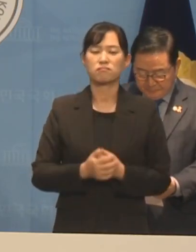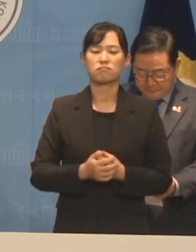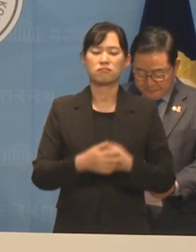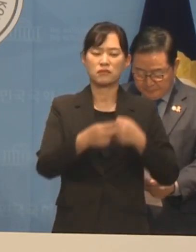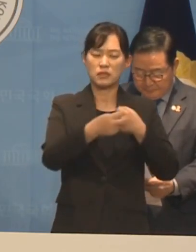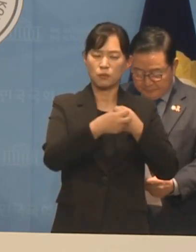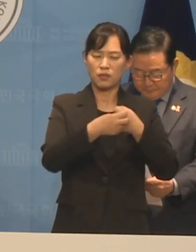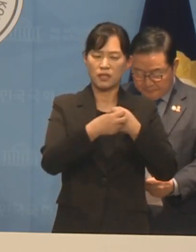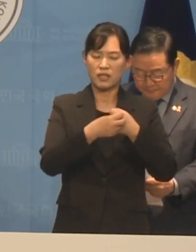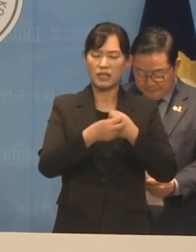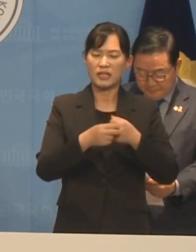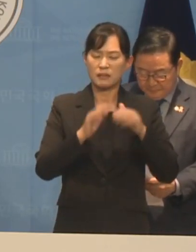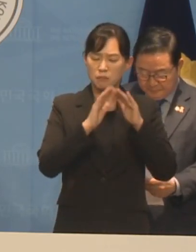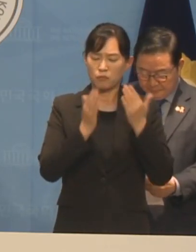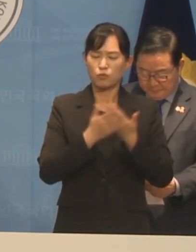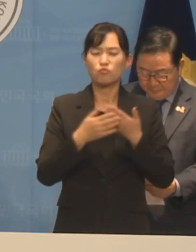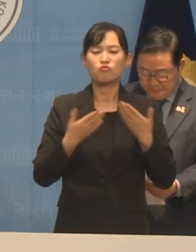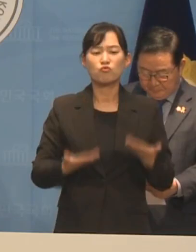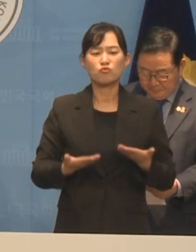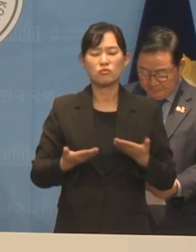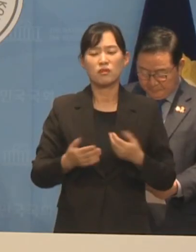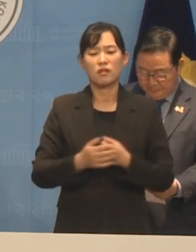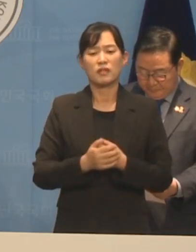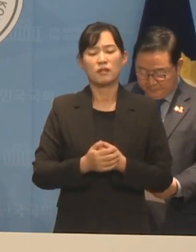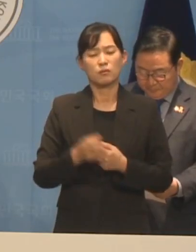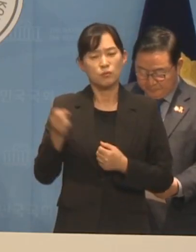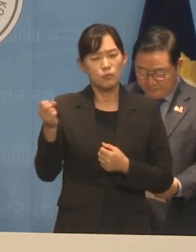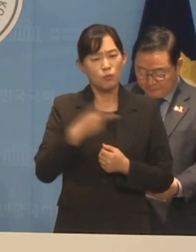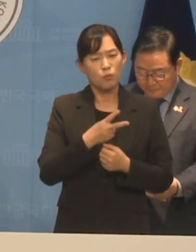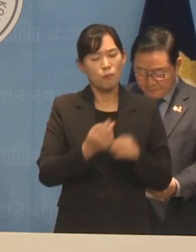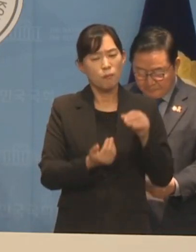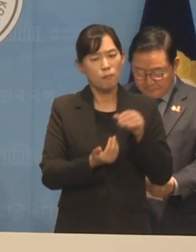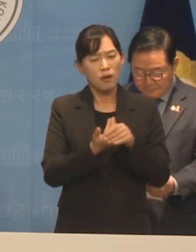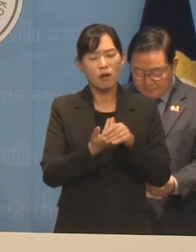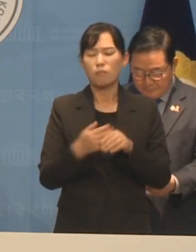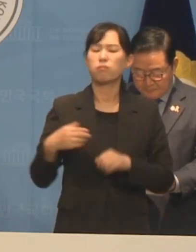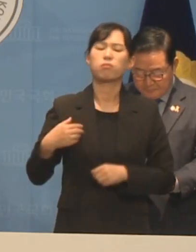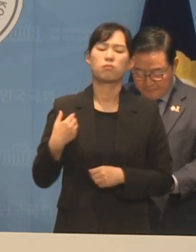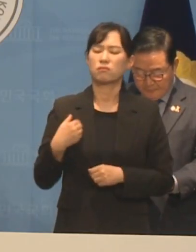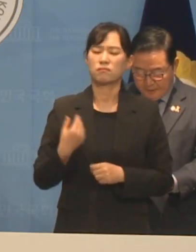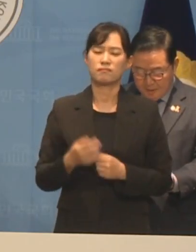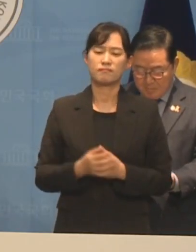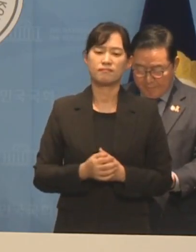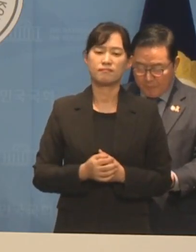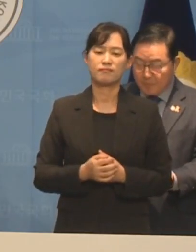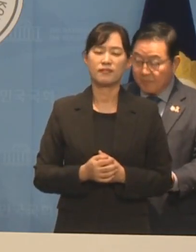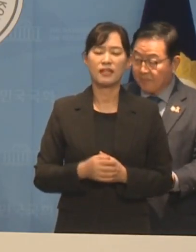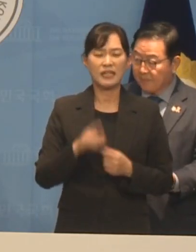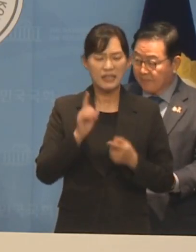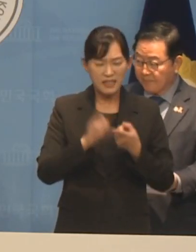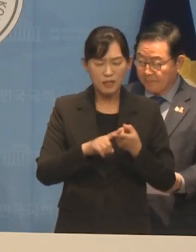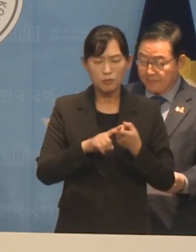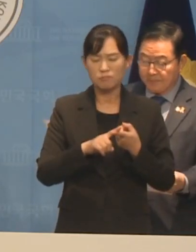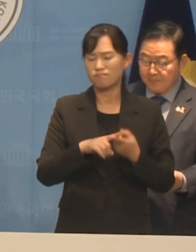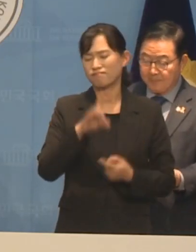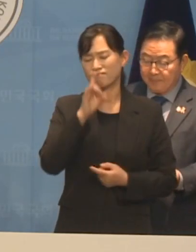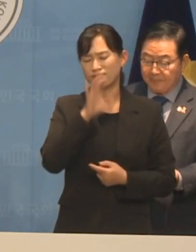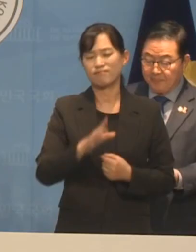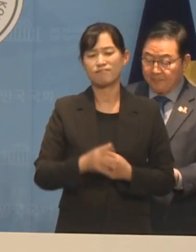의료계 집단 휴진 장기화가 언제 또 발생할지 알 수 없습니다. 이대로는 안